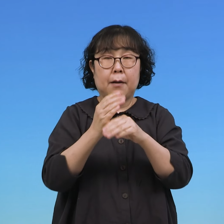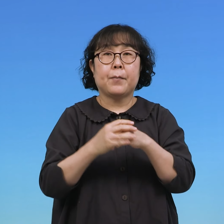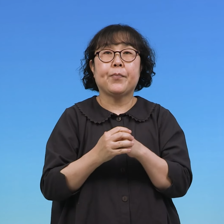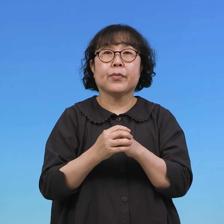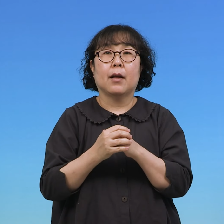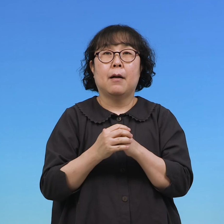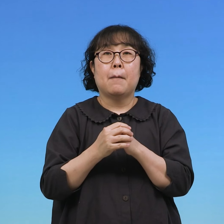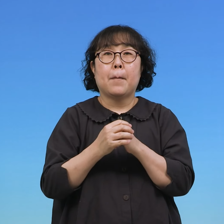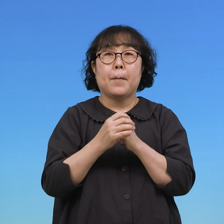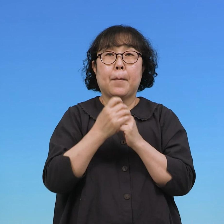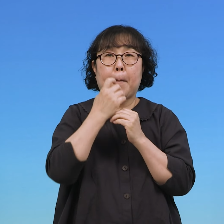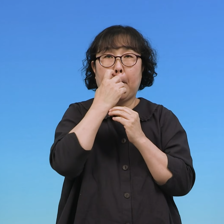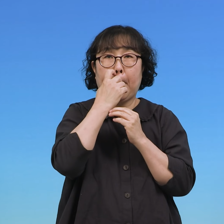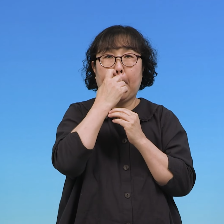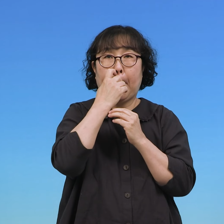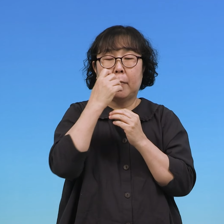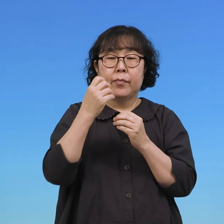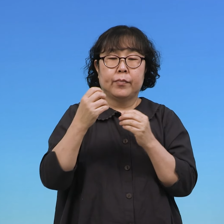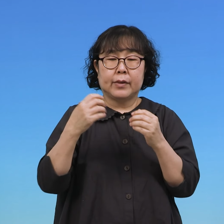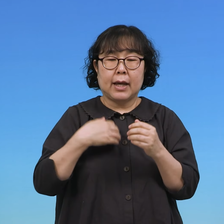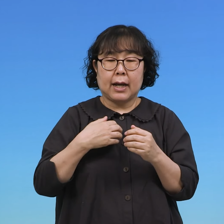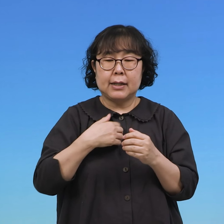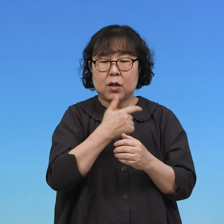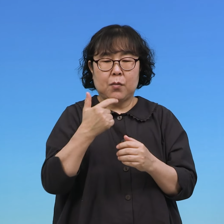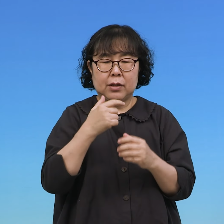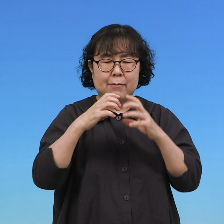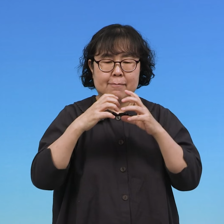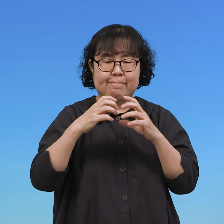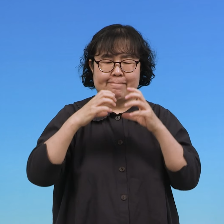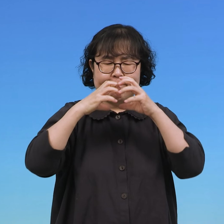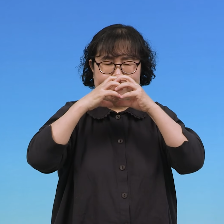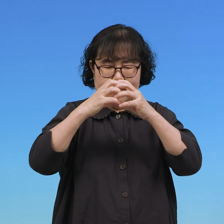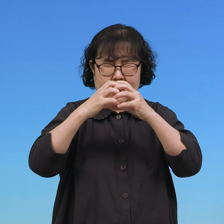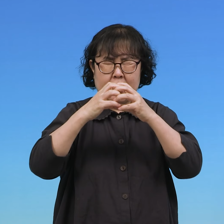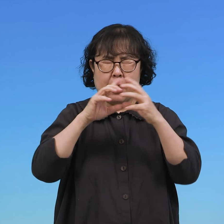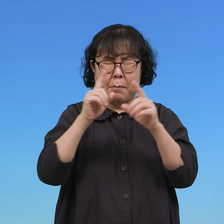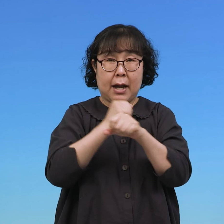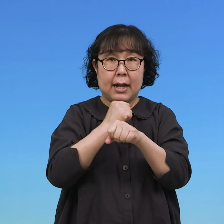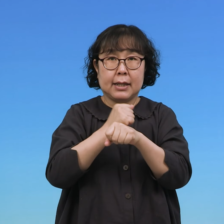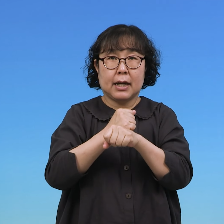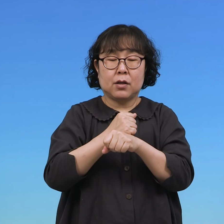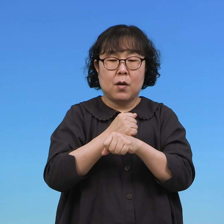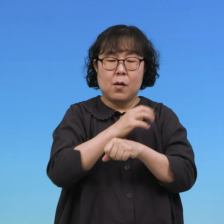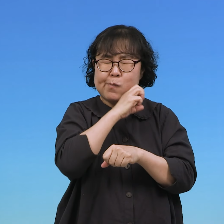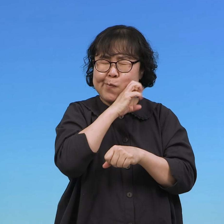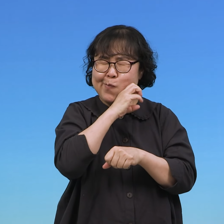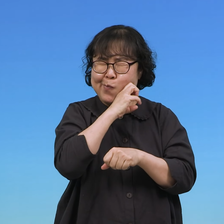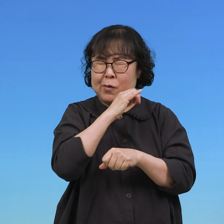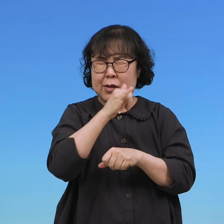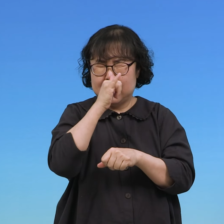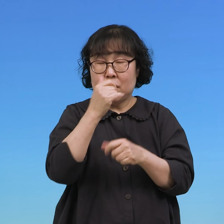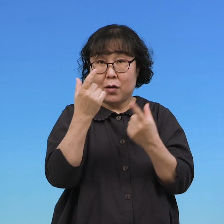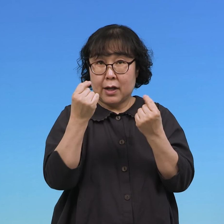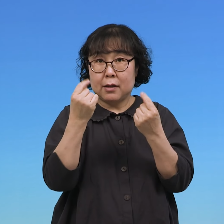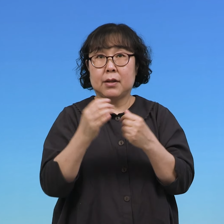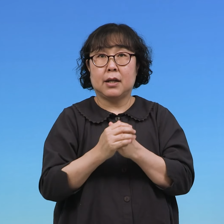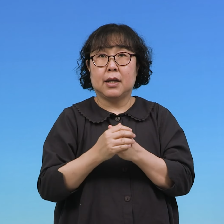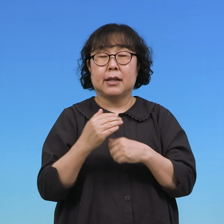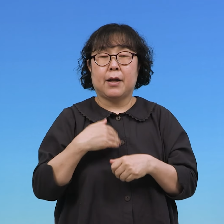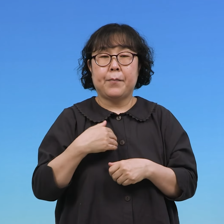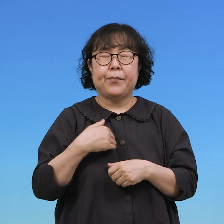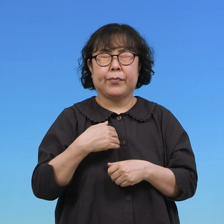이제 자꾸 제가 이제 너무 엄하게 하니까 이게 좀 불만도 있고 하니까 저를 이제